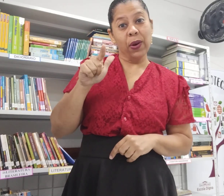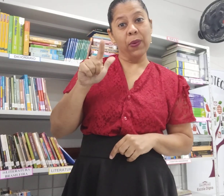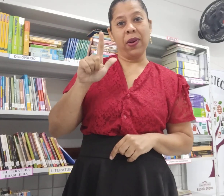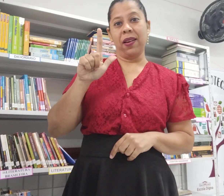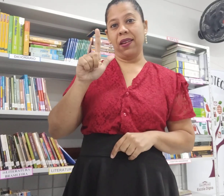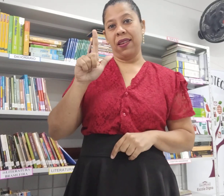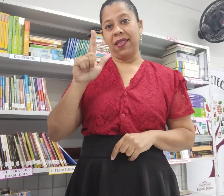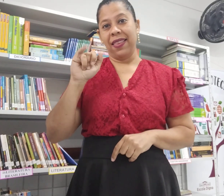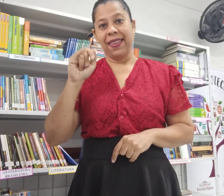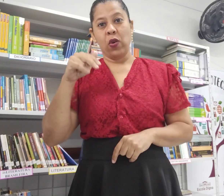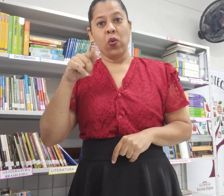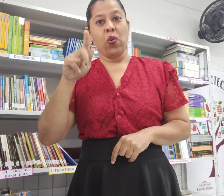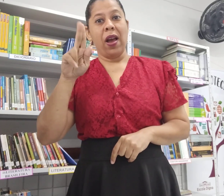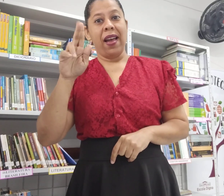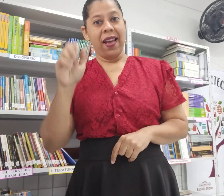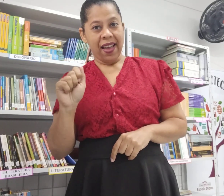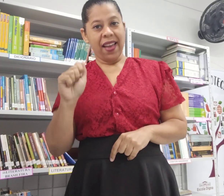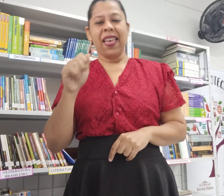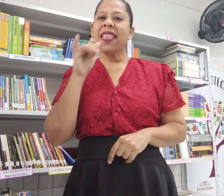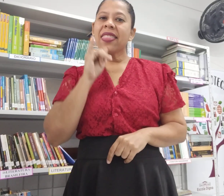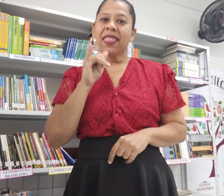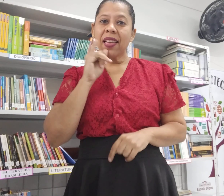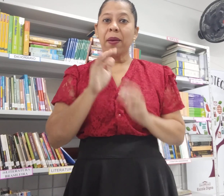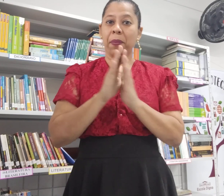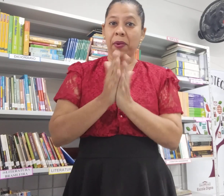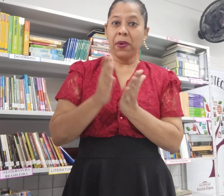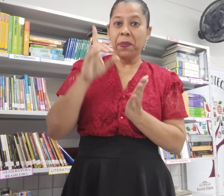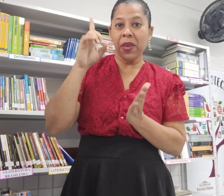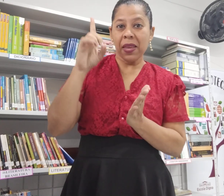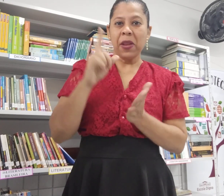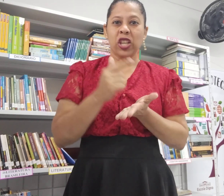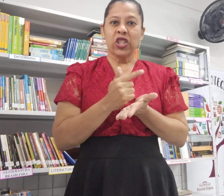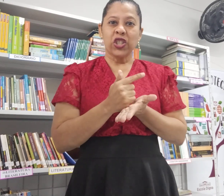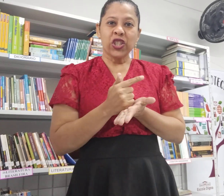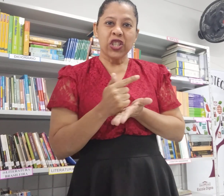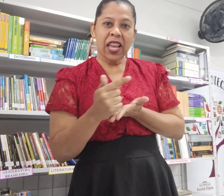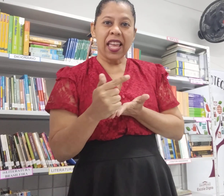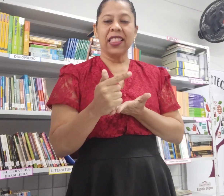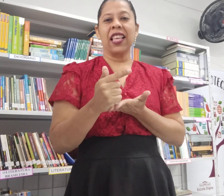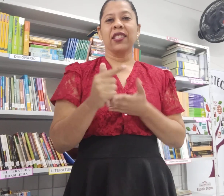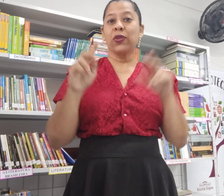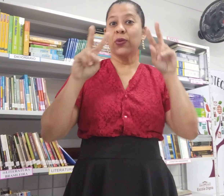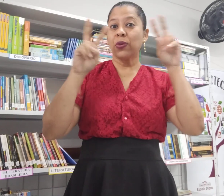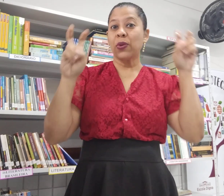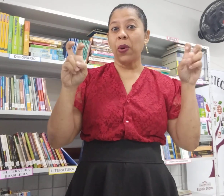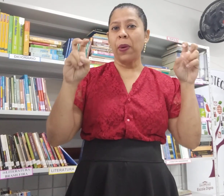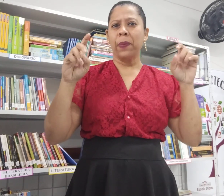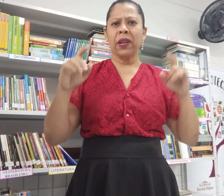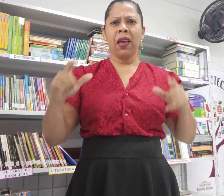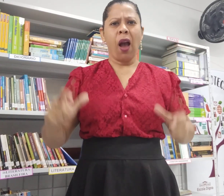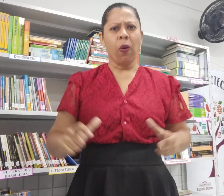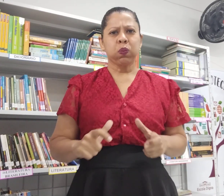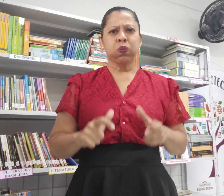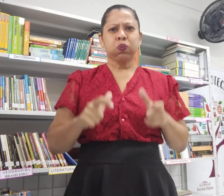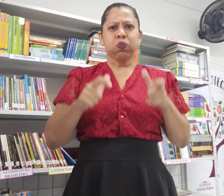a narrativa bíblica citada em Gênesis, referente à Torre de Babel, na qual ali